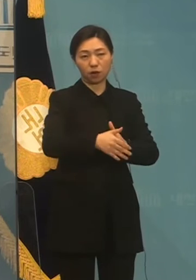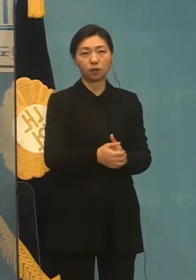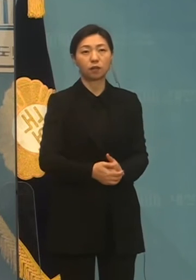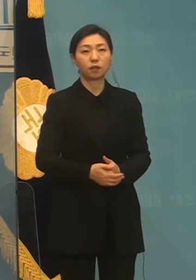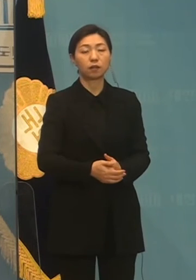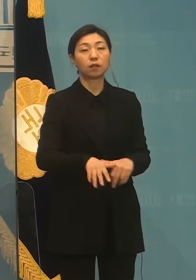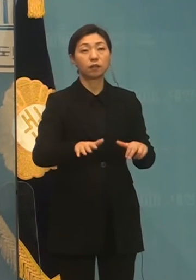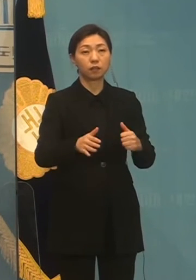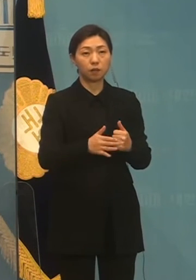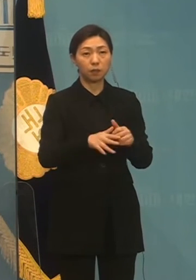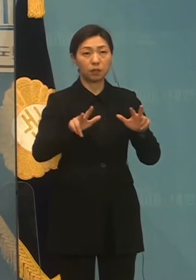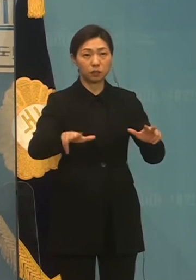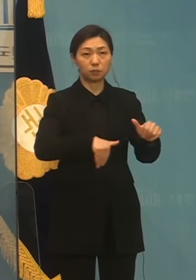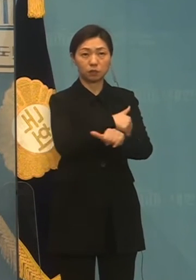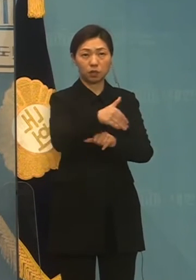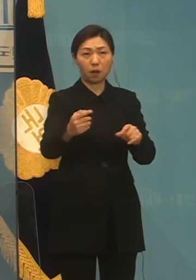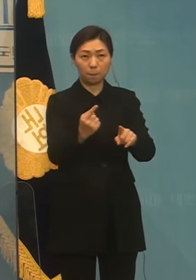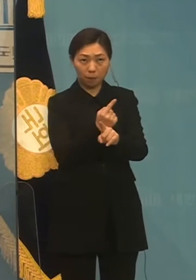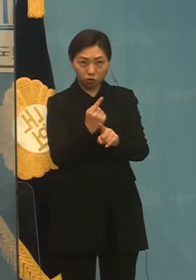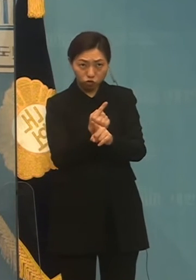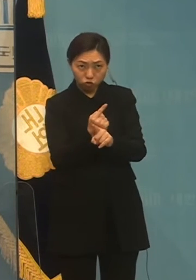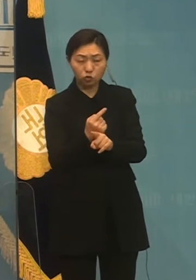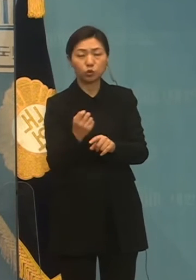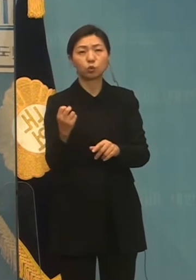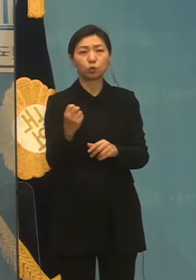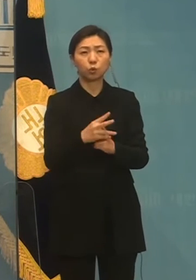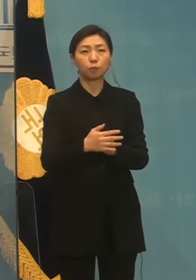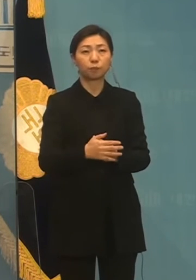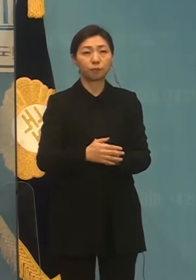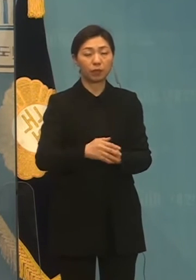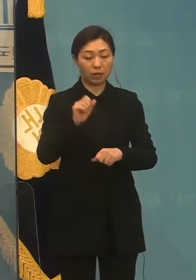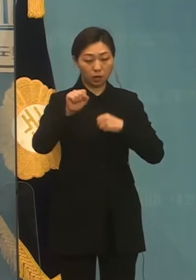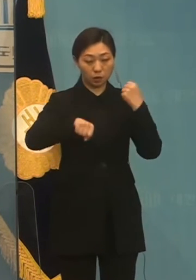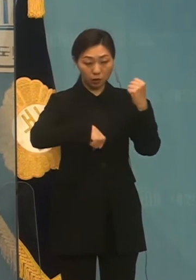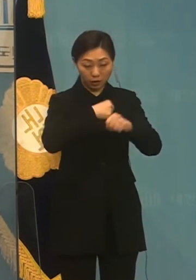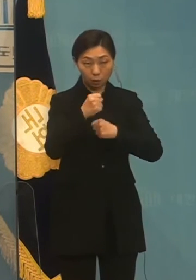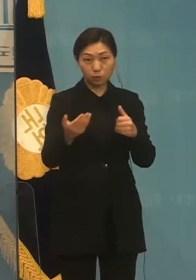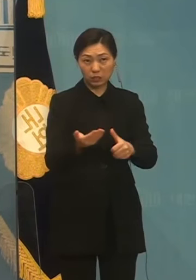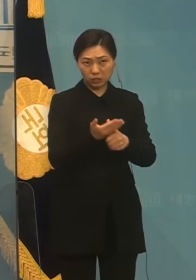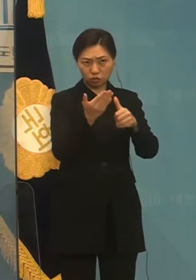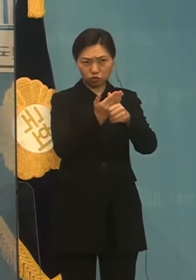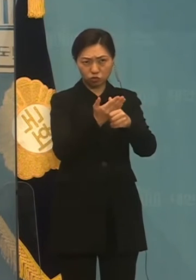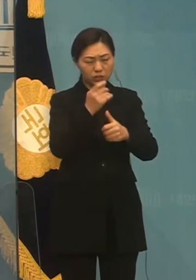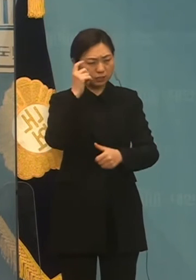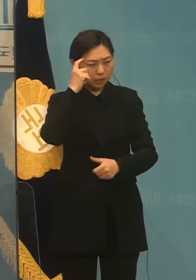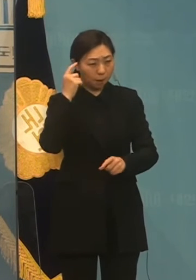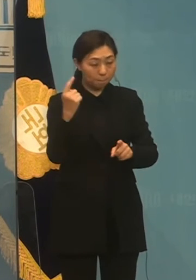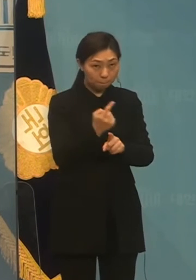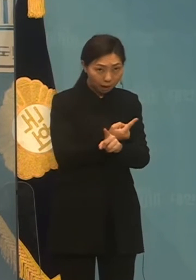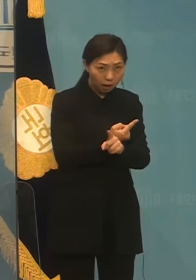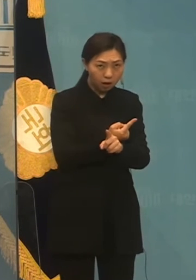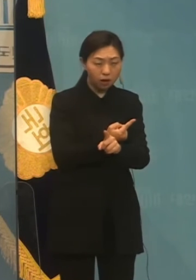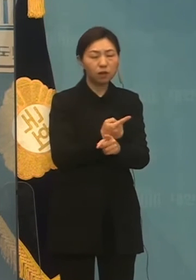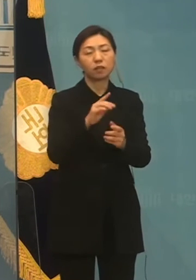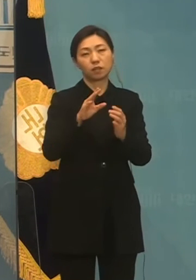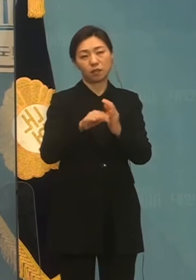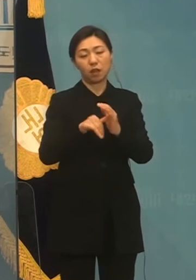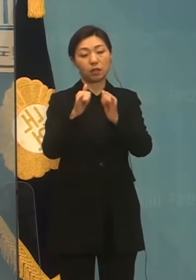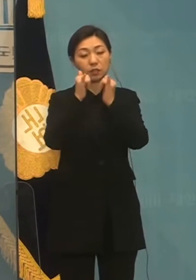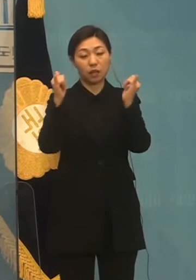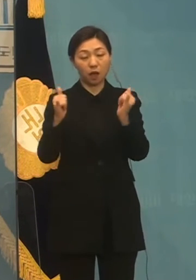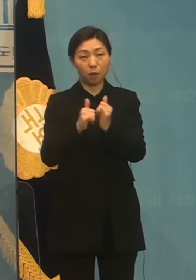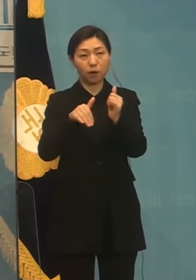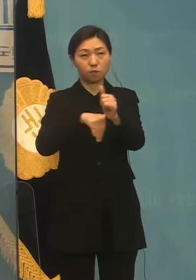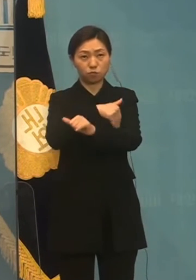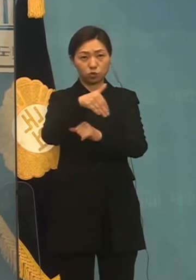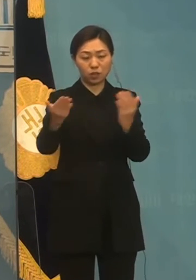이러한 상황을 개선하고 반려동물에 대한 사회적 인식의 변화를 법률에도 반영하기 위한